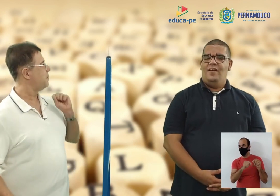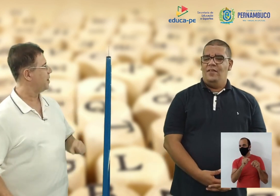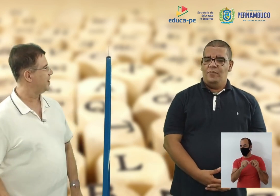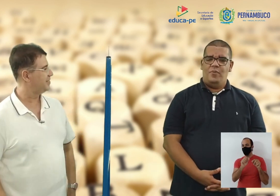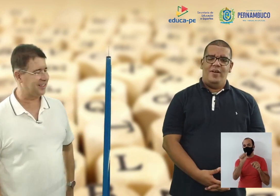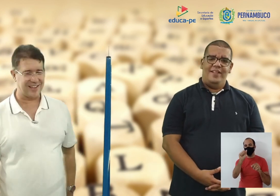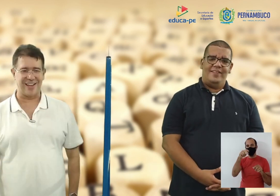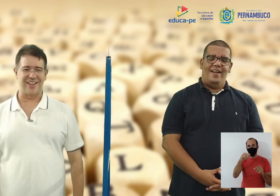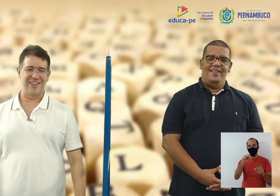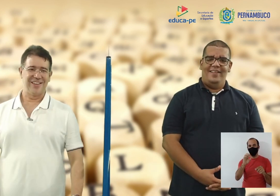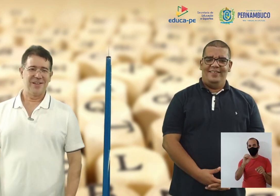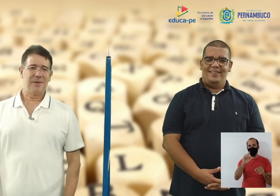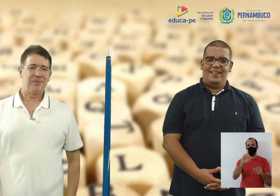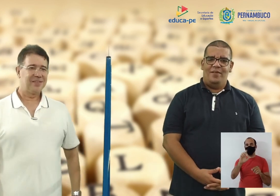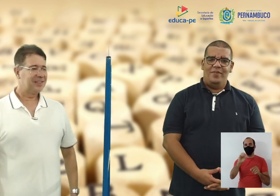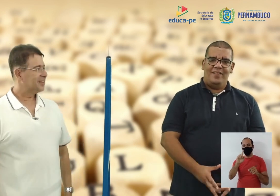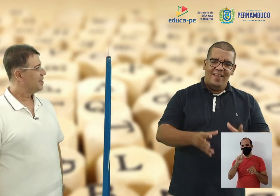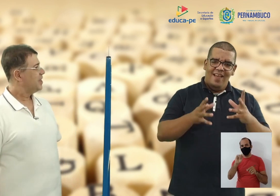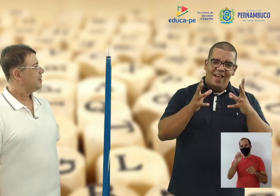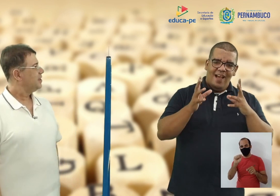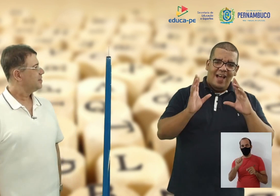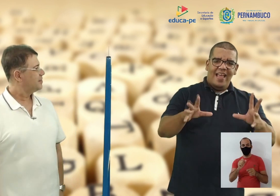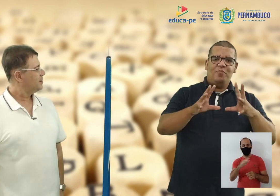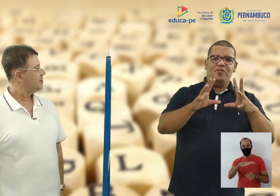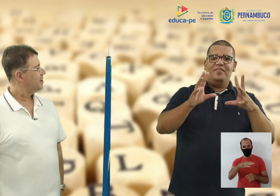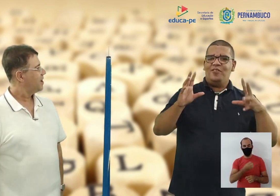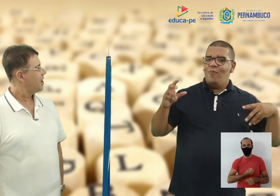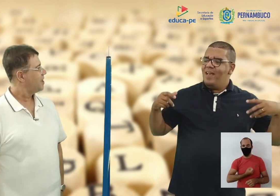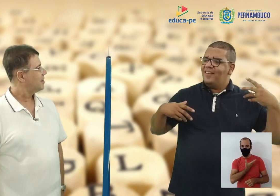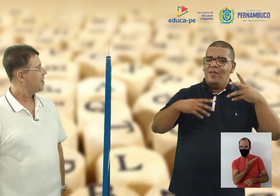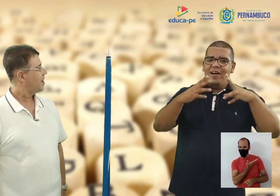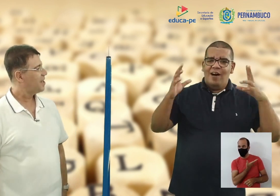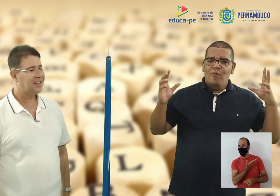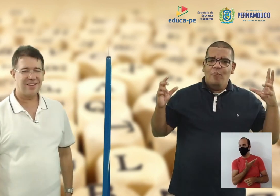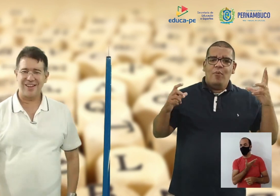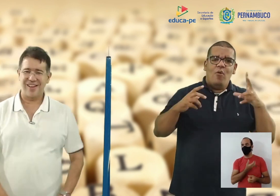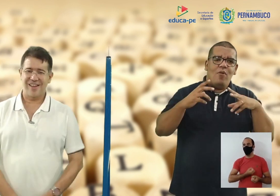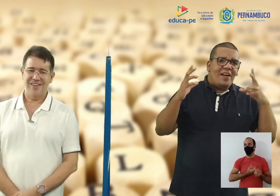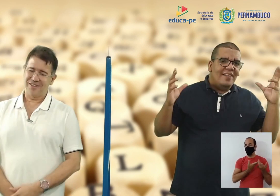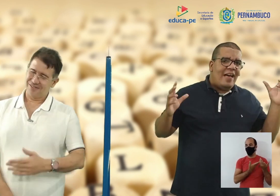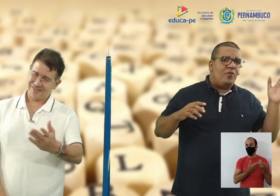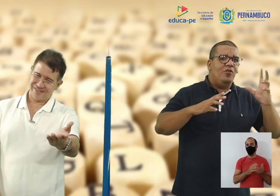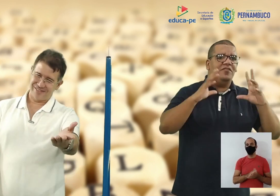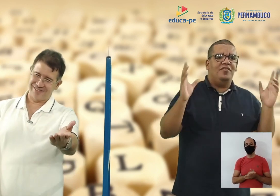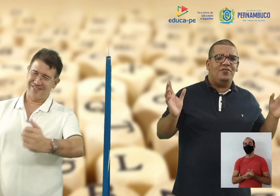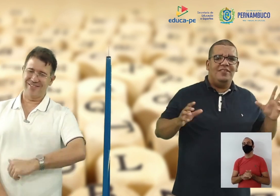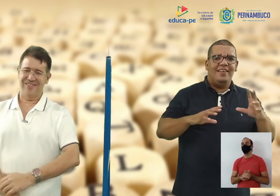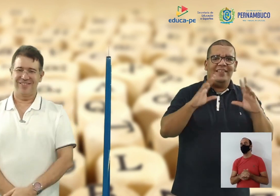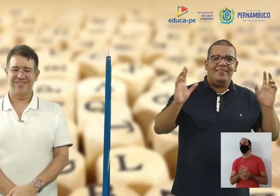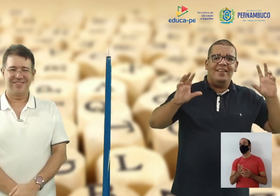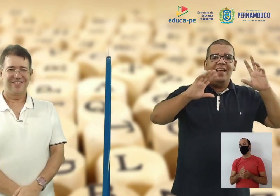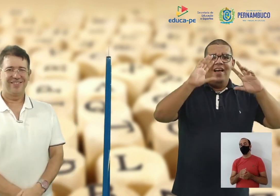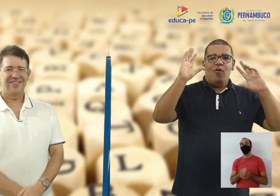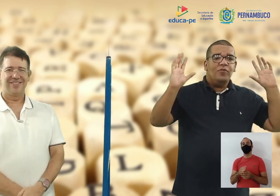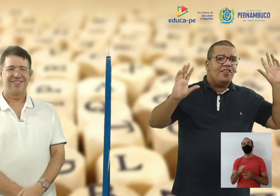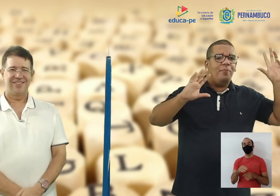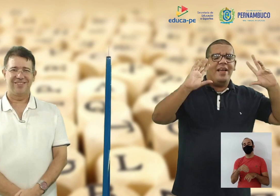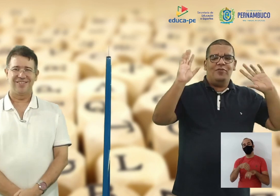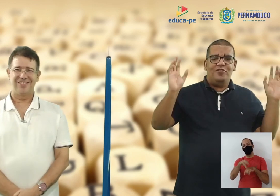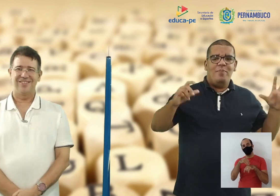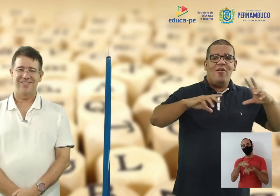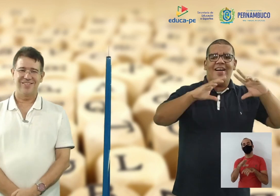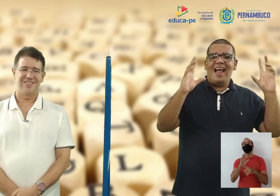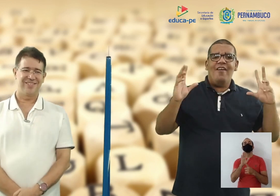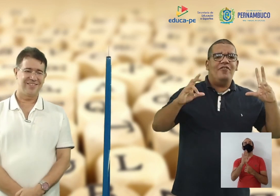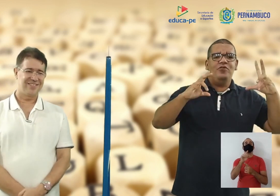Antologia poética. Exatamente. Aí, professor, a gente começa um pouco a apresentar para os nossos estudantes alguns